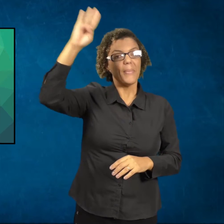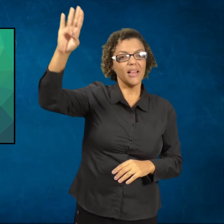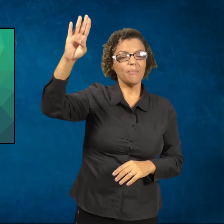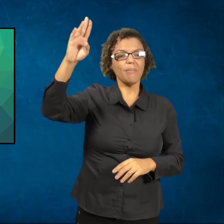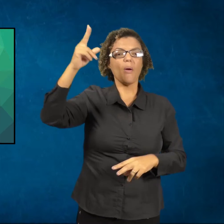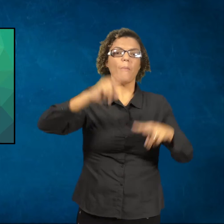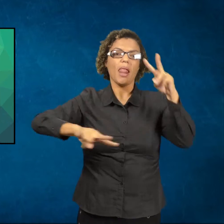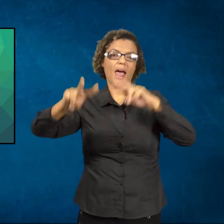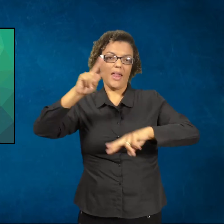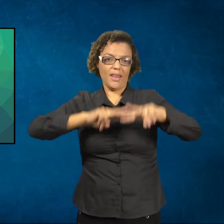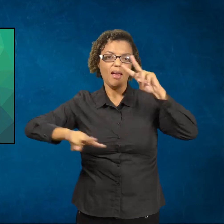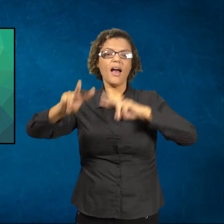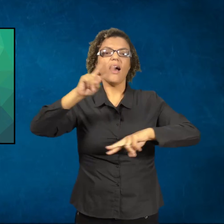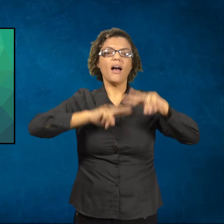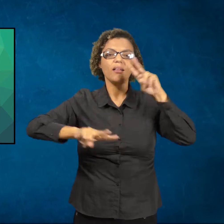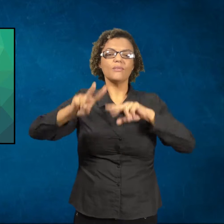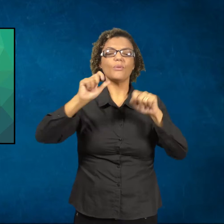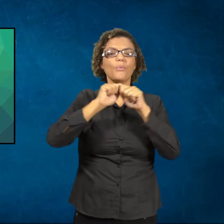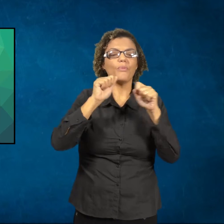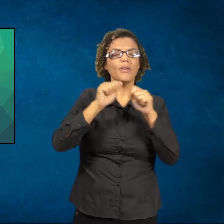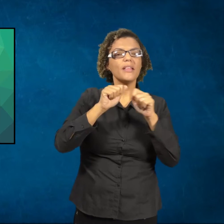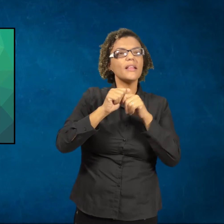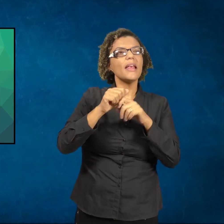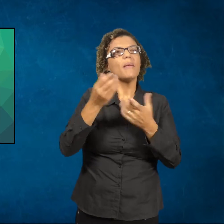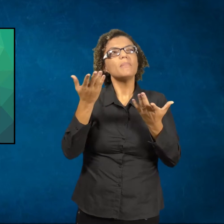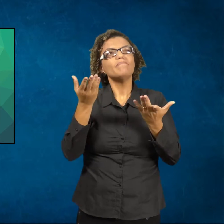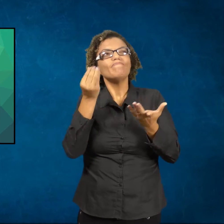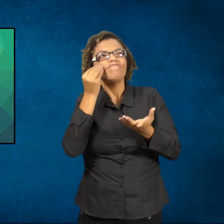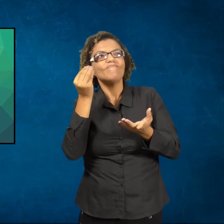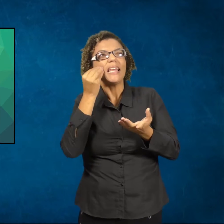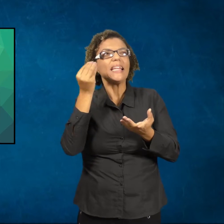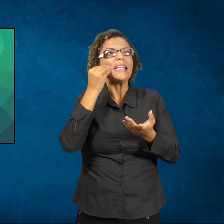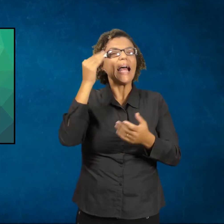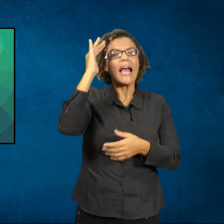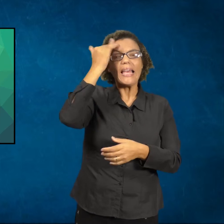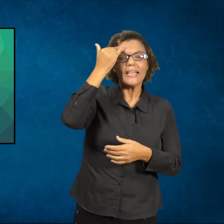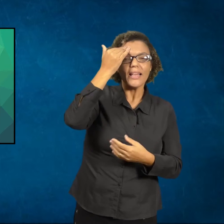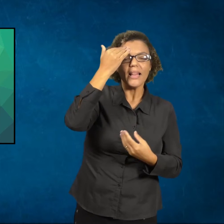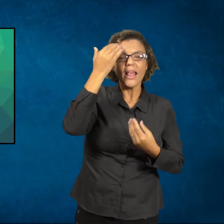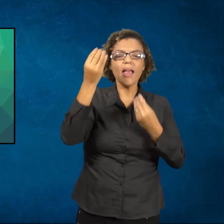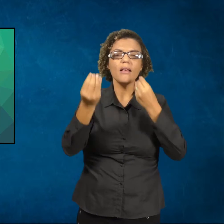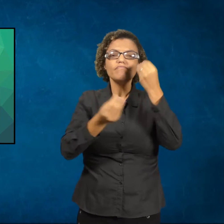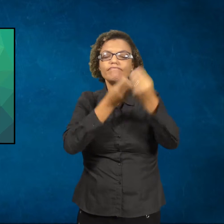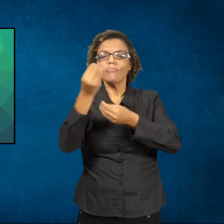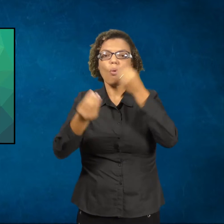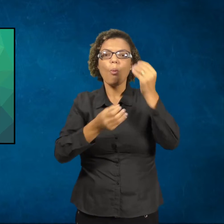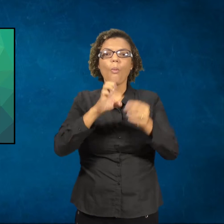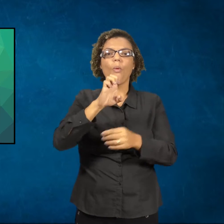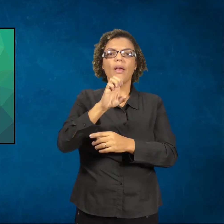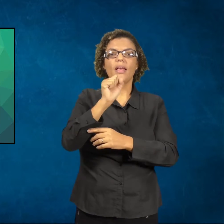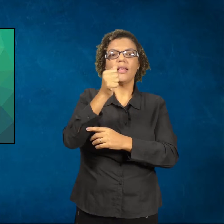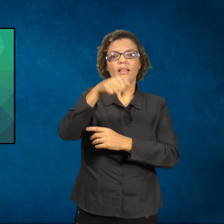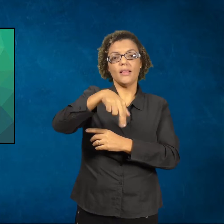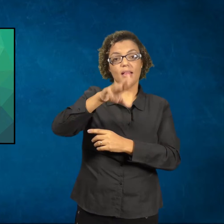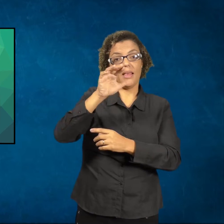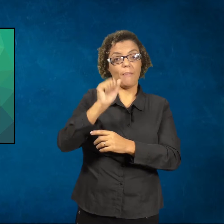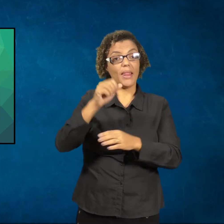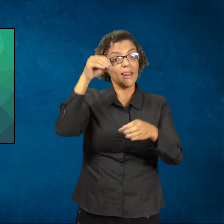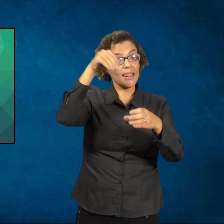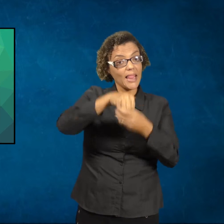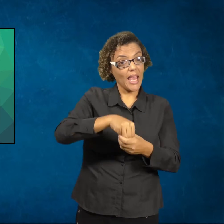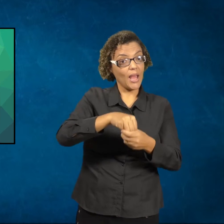a análise que nós vamos fazer para tentar procurar rudimentos de esquema ao longo da obra dele.